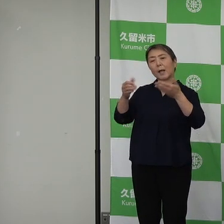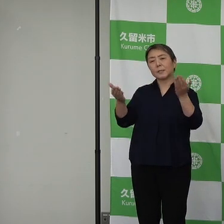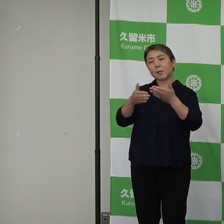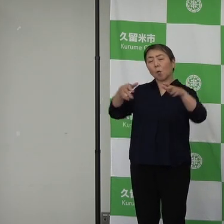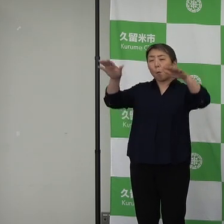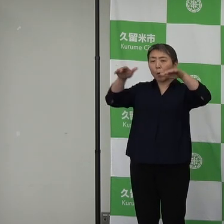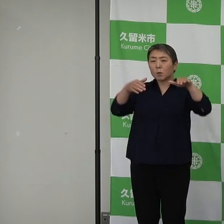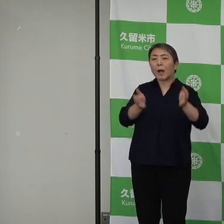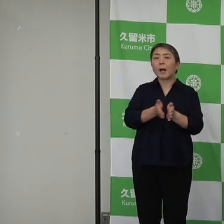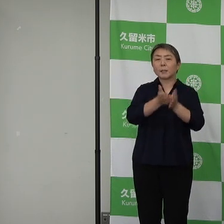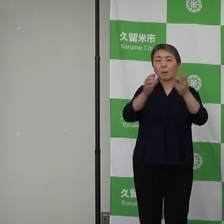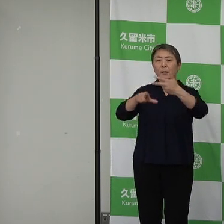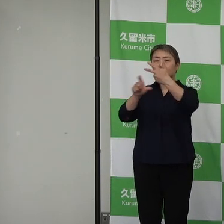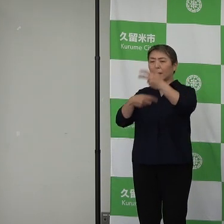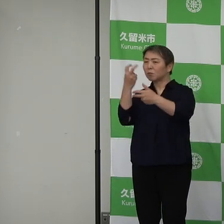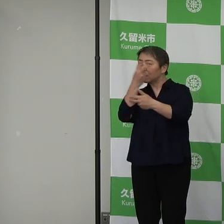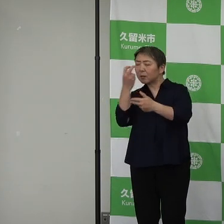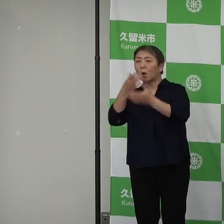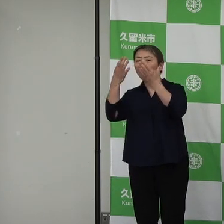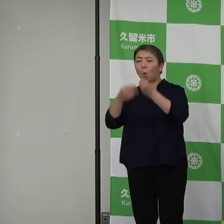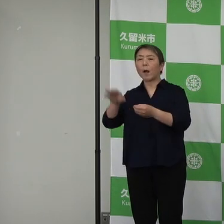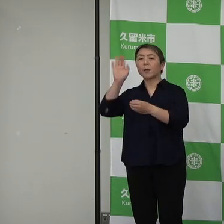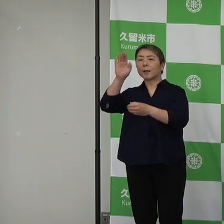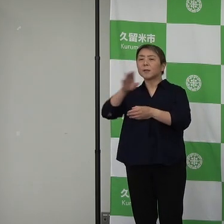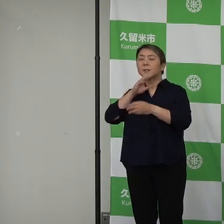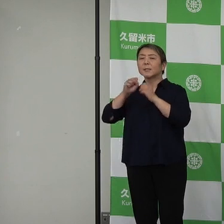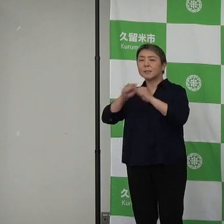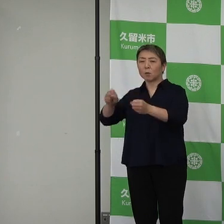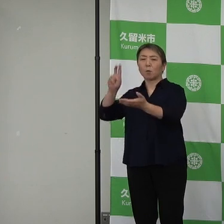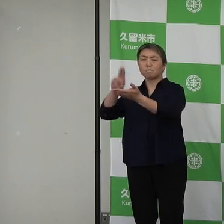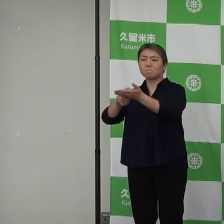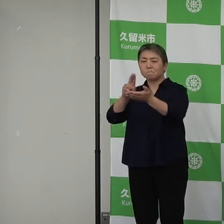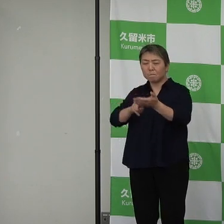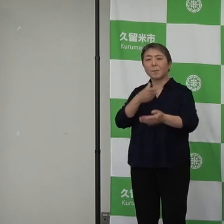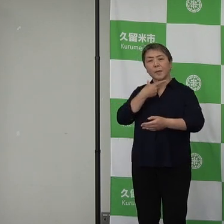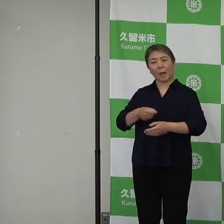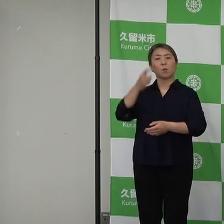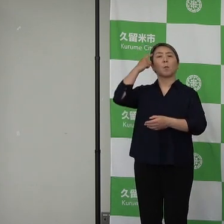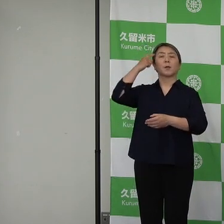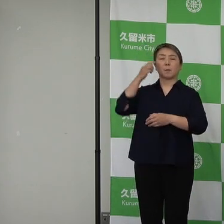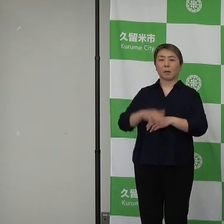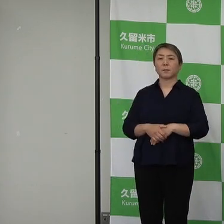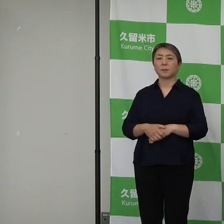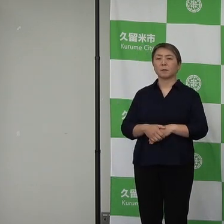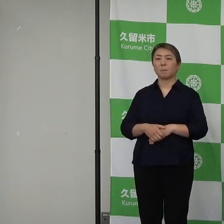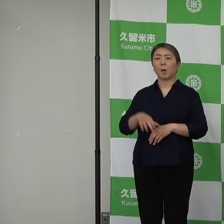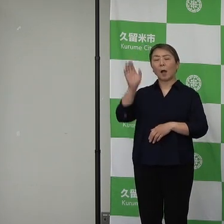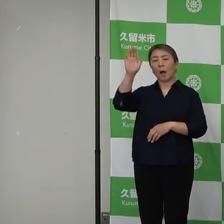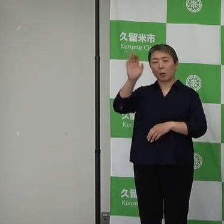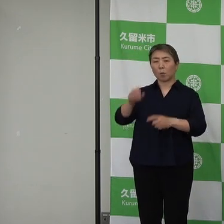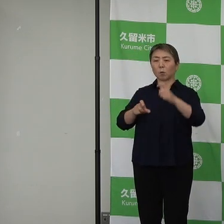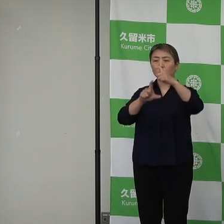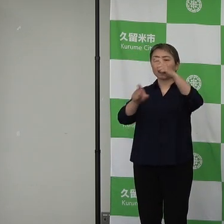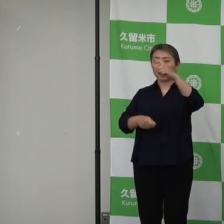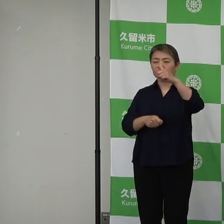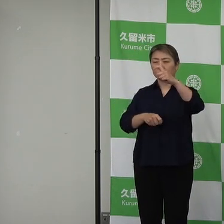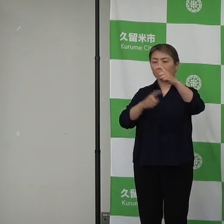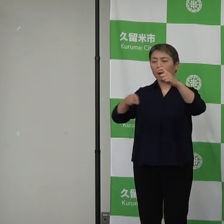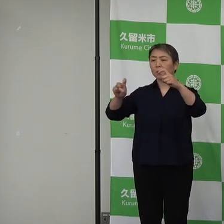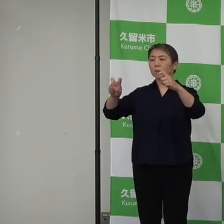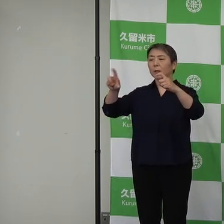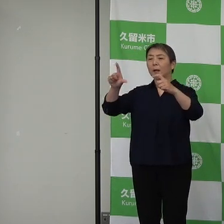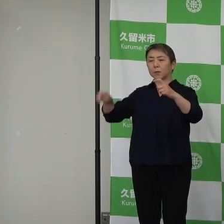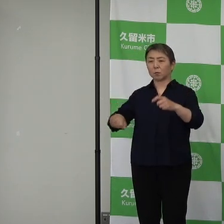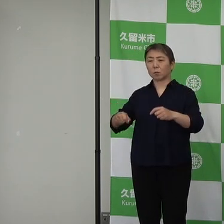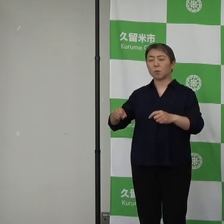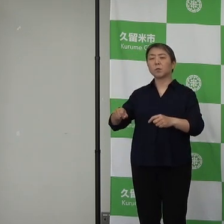集し、7月の審査を経て実施事業を決定をいたしたいと思います。その後10月から12月にクラウ